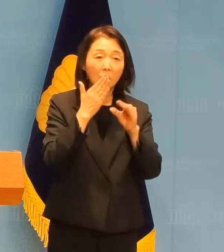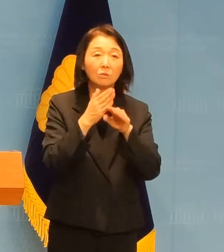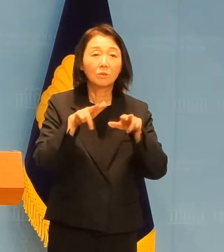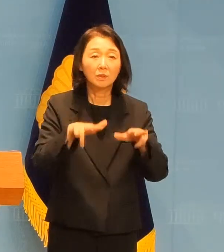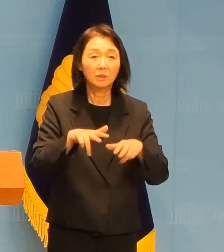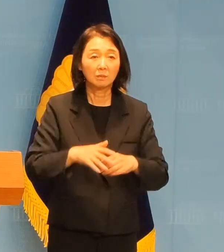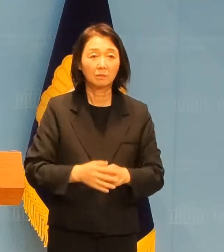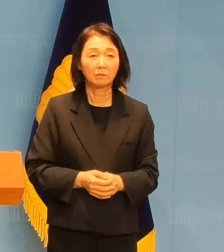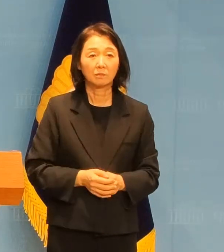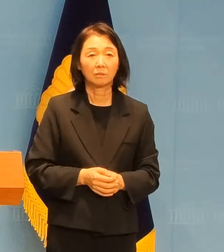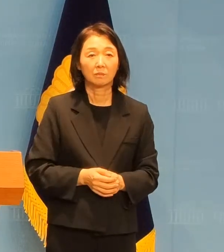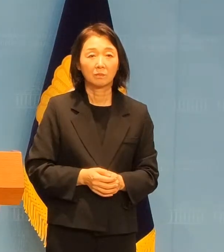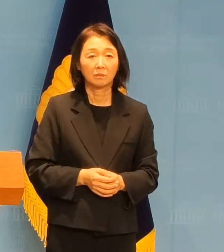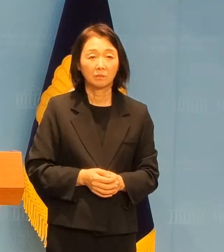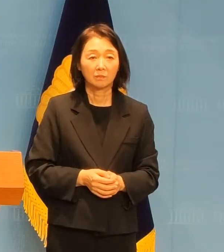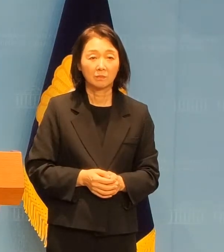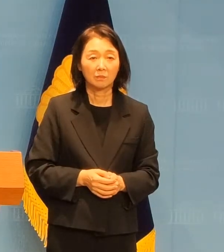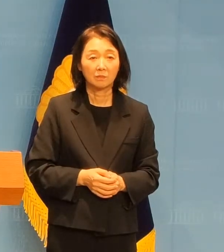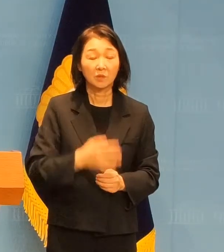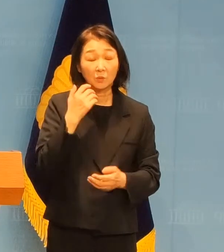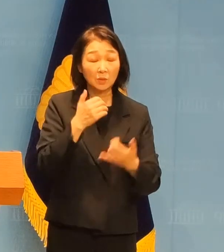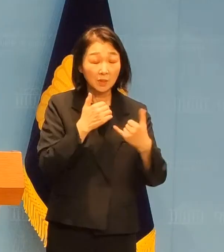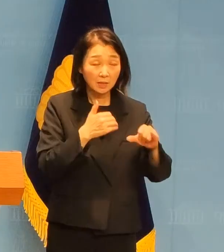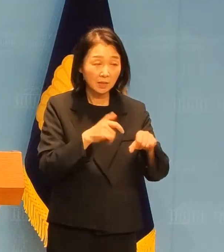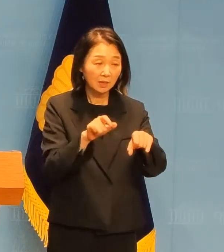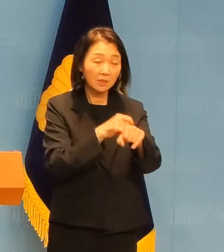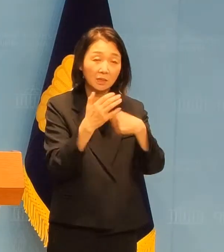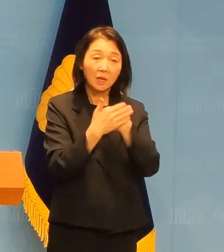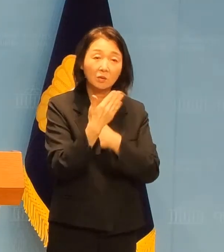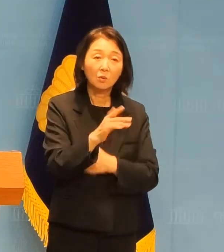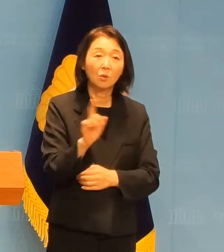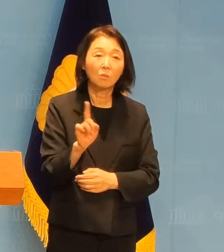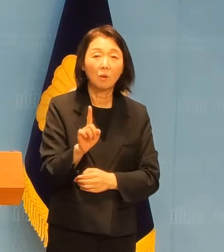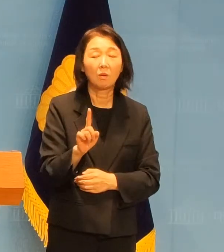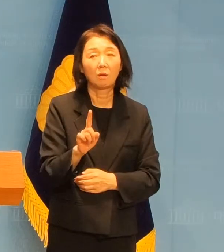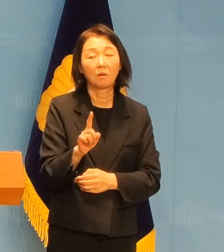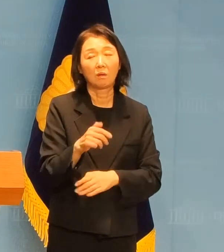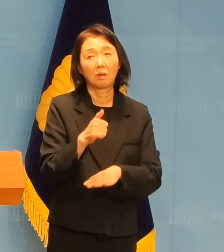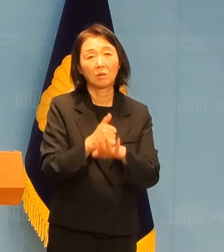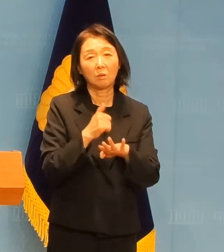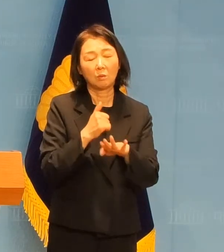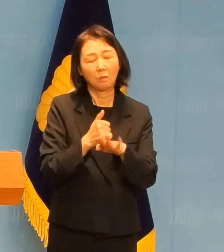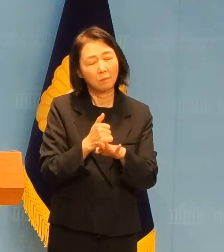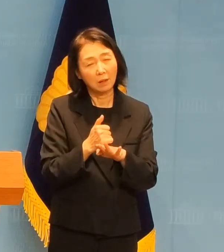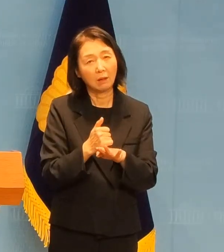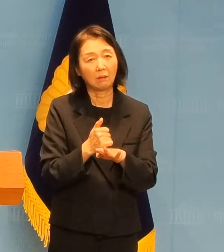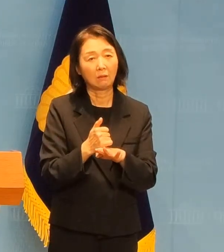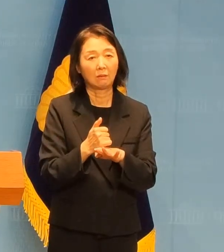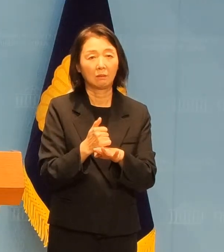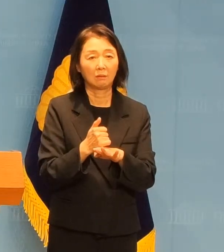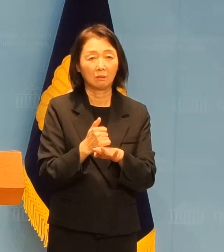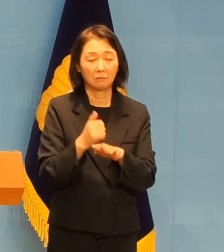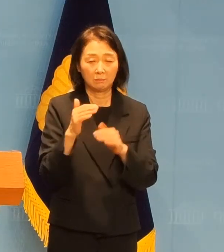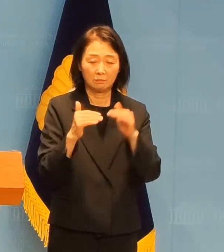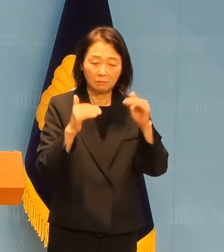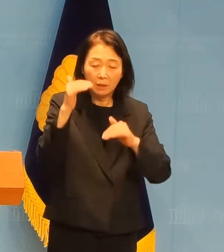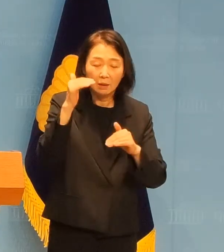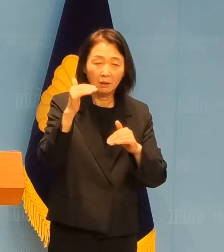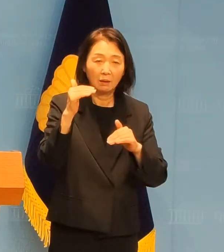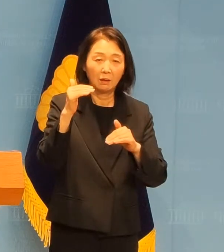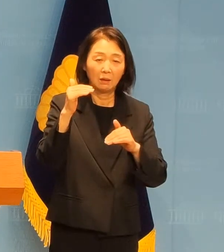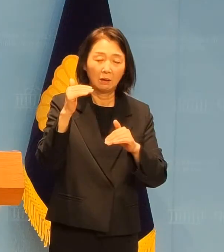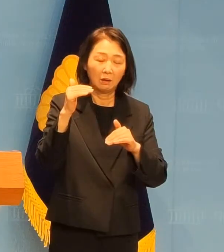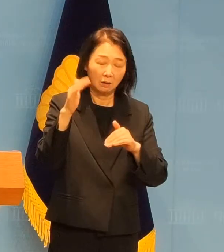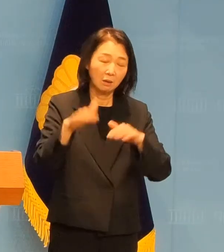현실에서 특권층 자녀에게 주어진 이러한 특혜는 불공정 사회의 민낯을 보여줍니다.